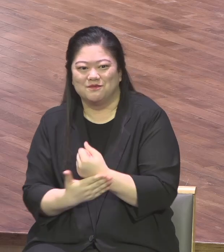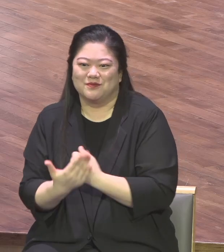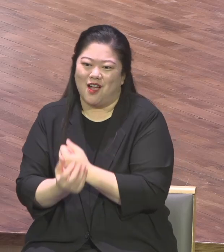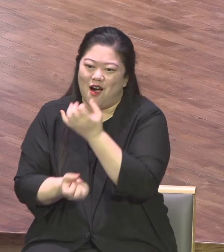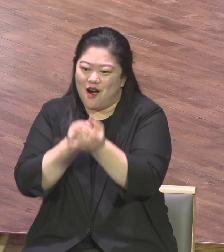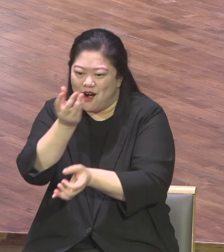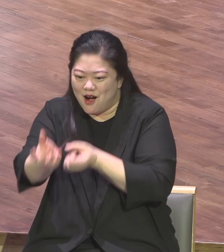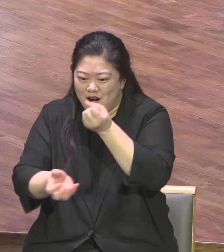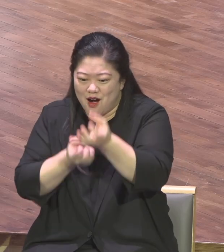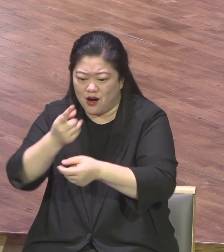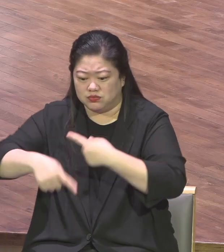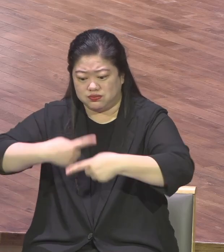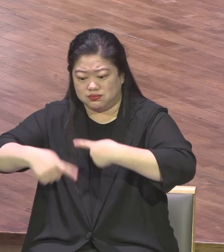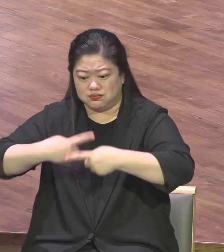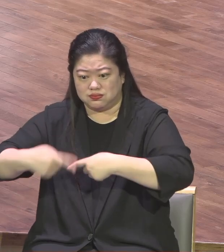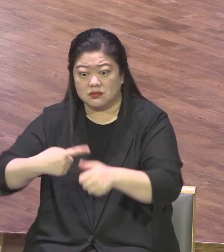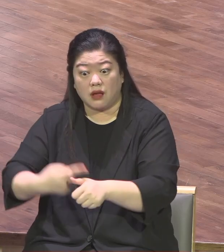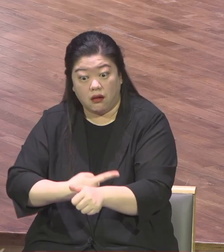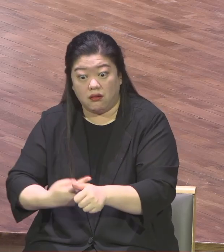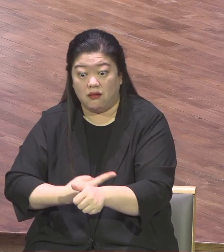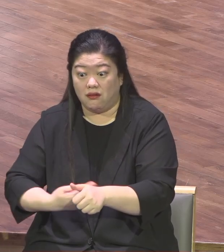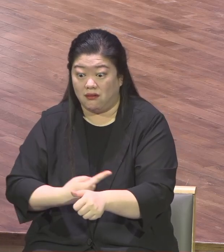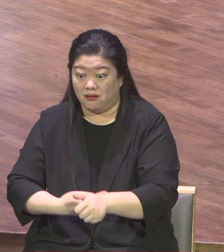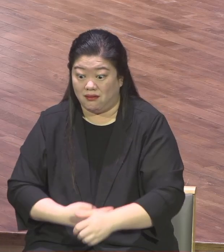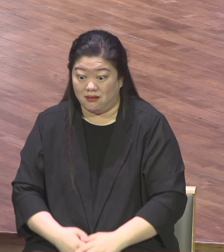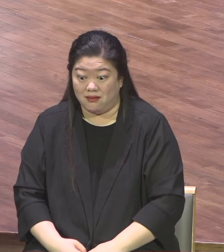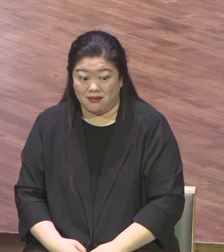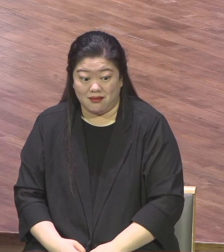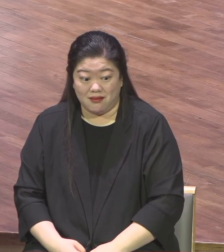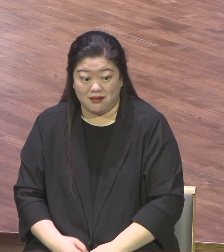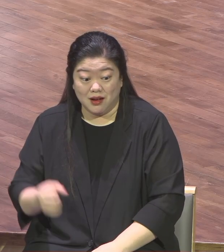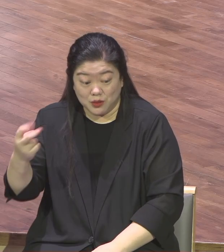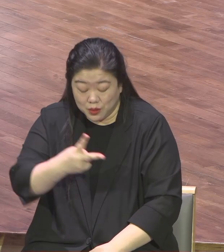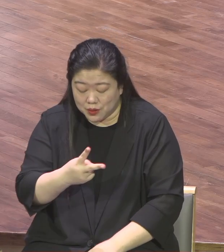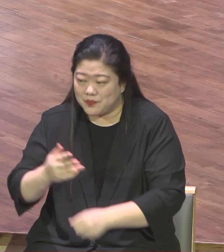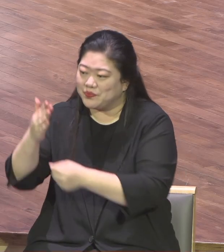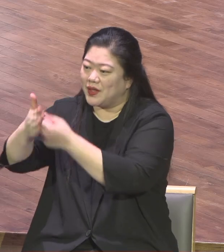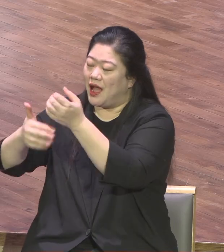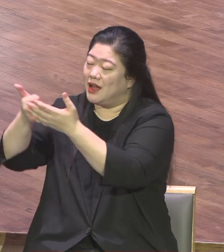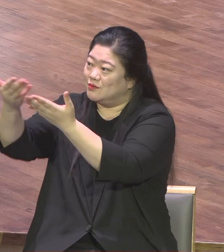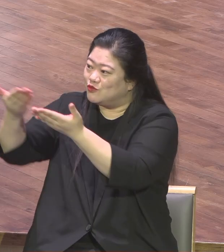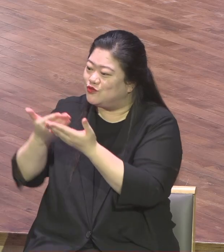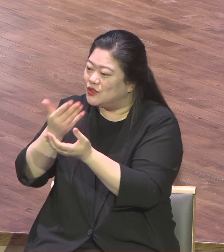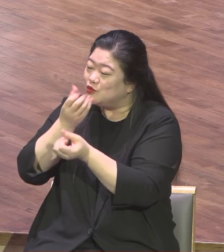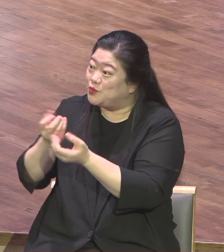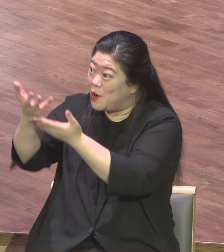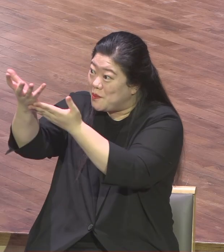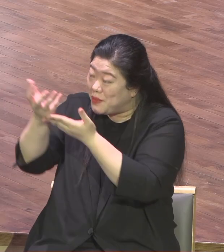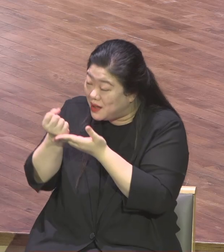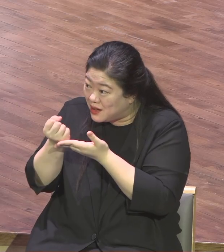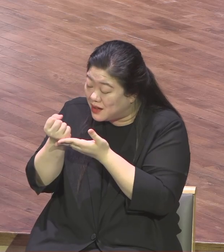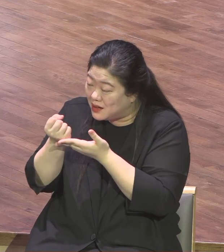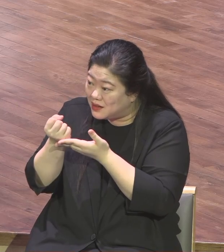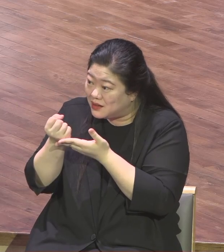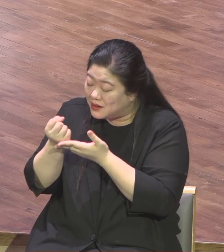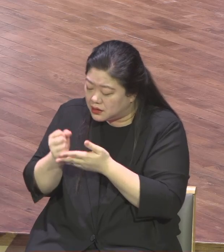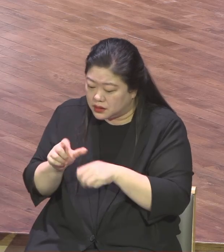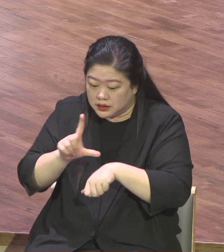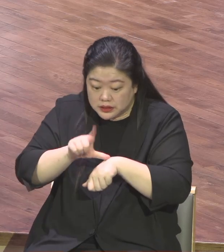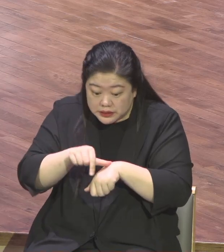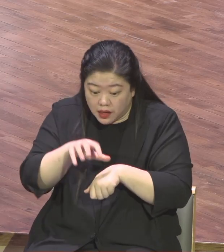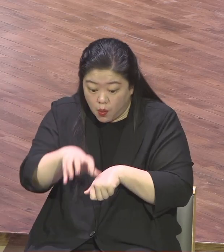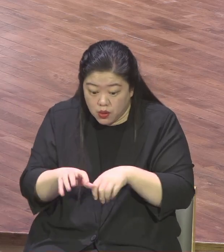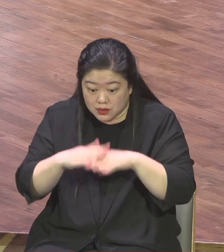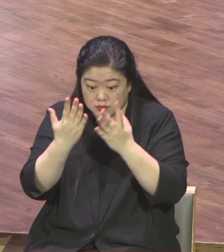하늘로부터 임하는 보좌의 축복을 체험하게 되면 시공간을 초월한 시공간을 초월한 237의